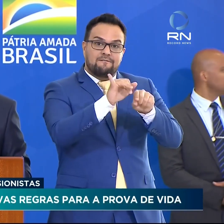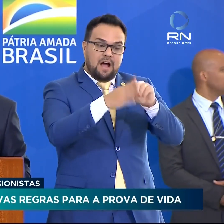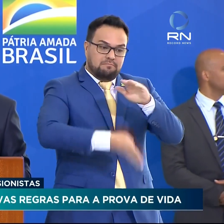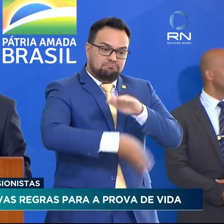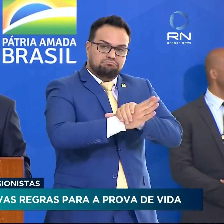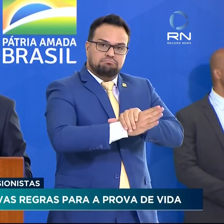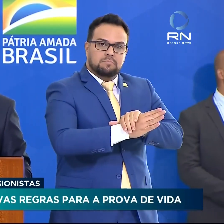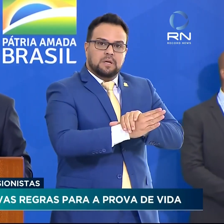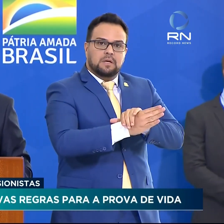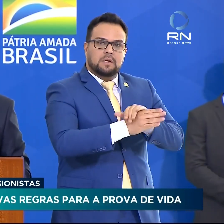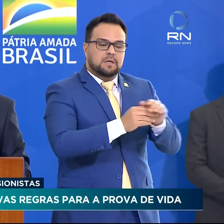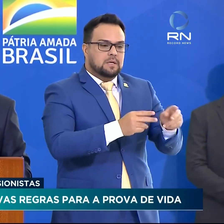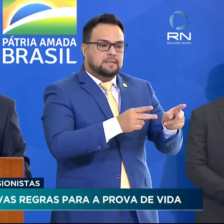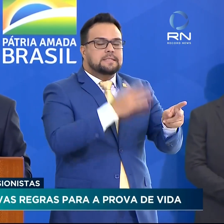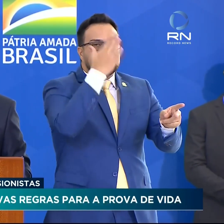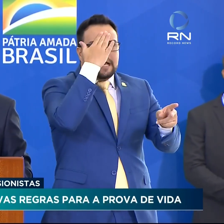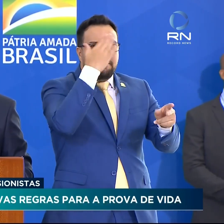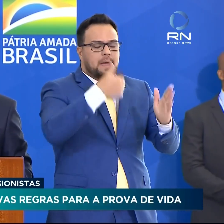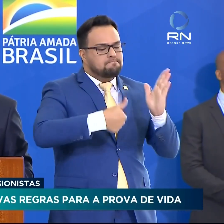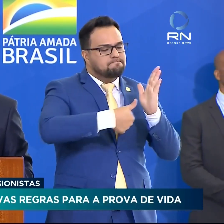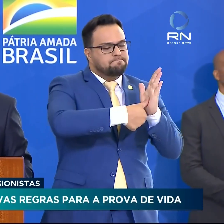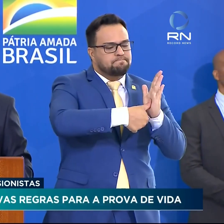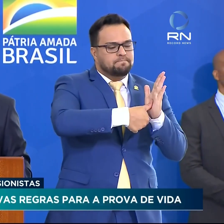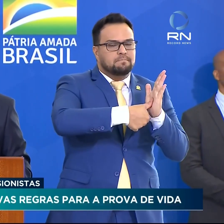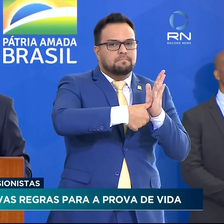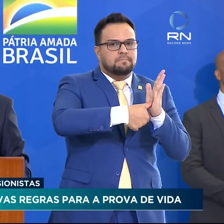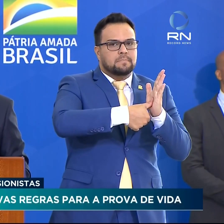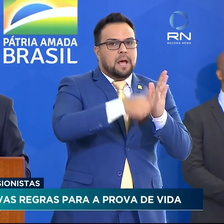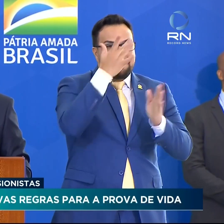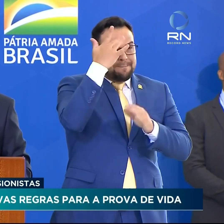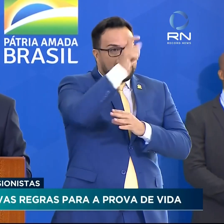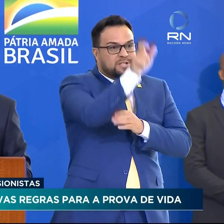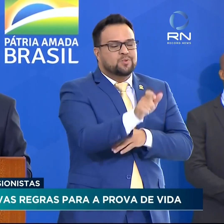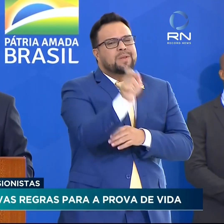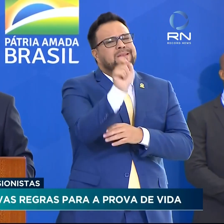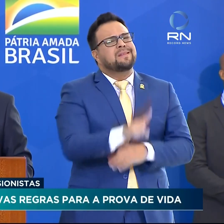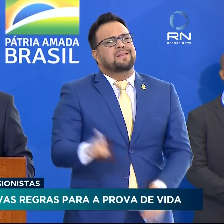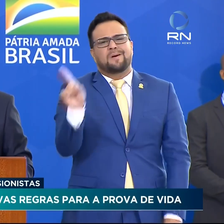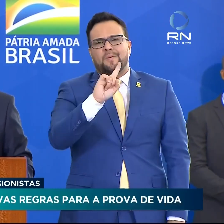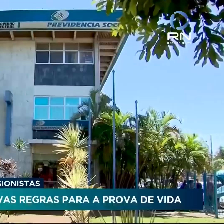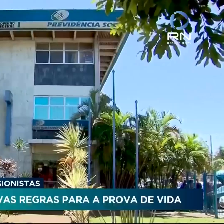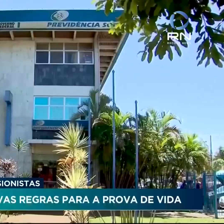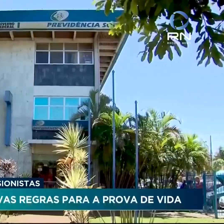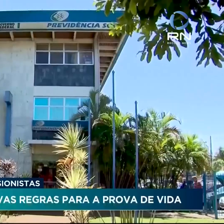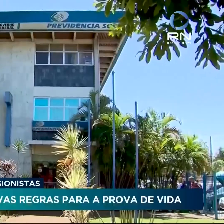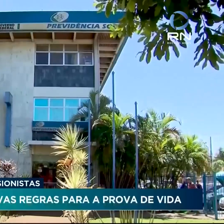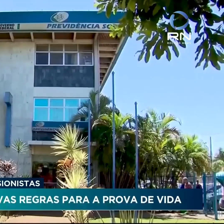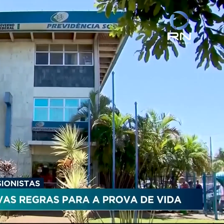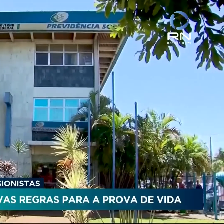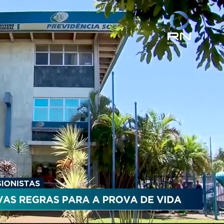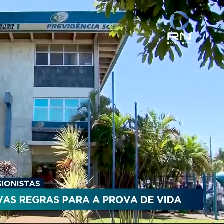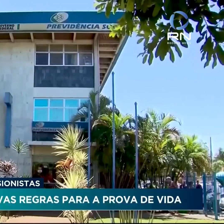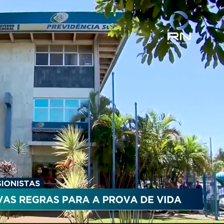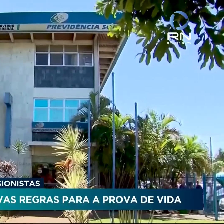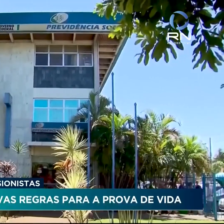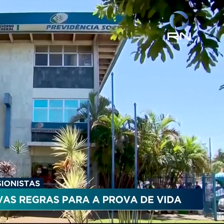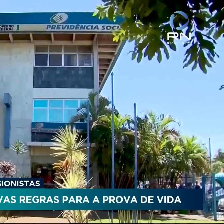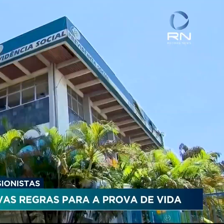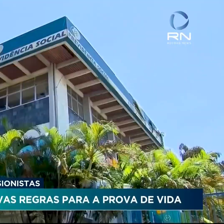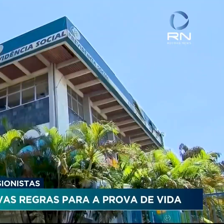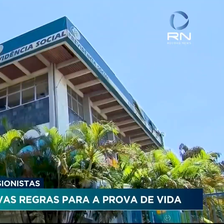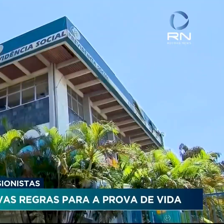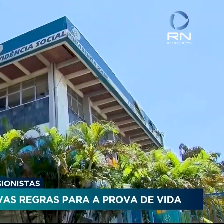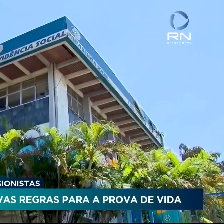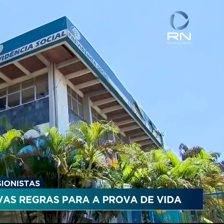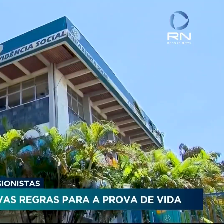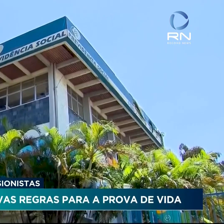a captura biométrica na porta do segurado, para que o segurado não saia mais de sua residência. As mudanças já estão